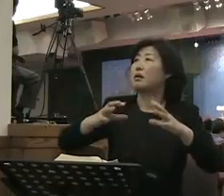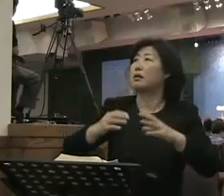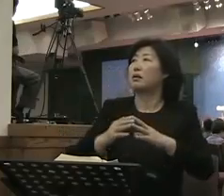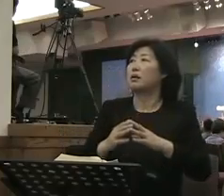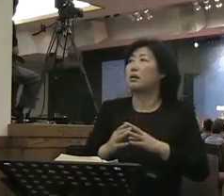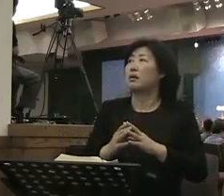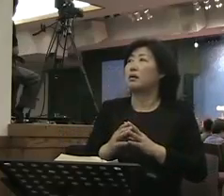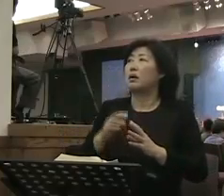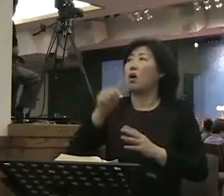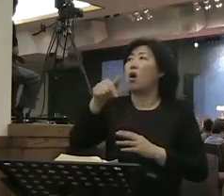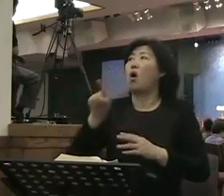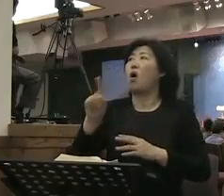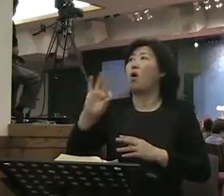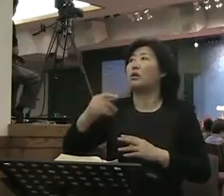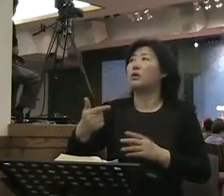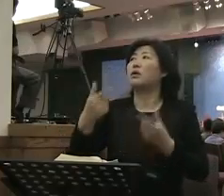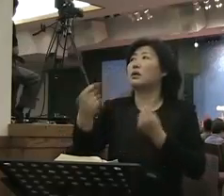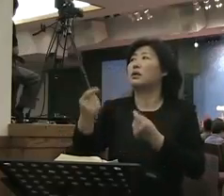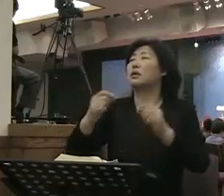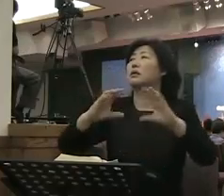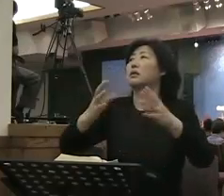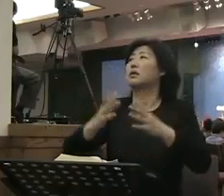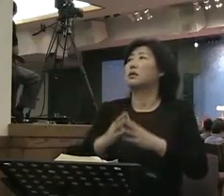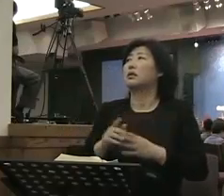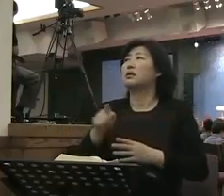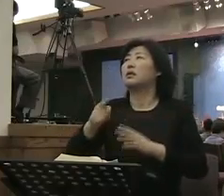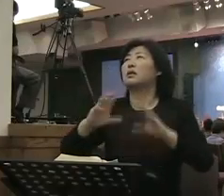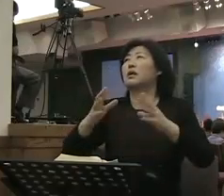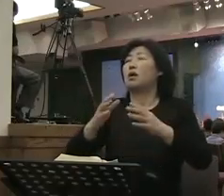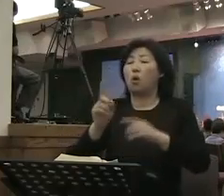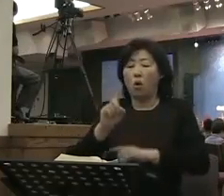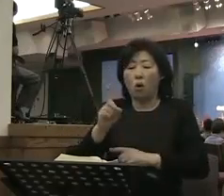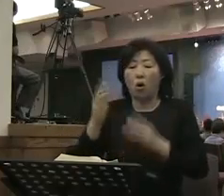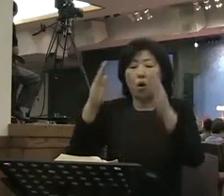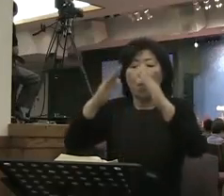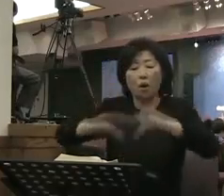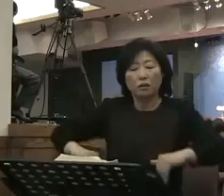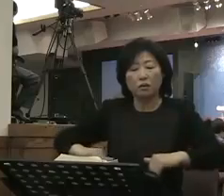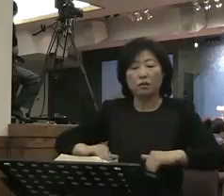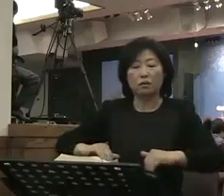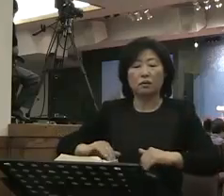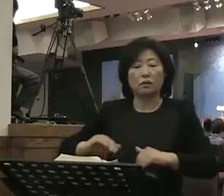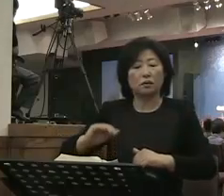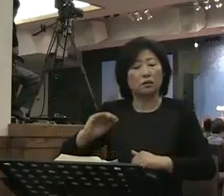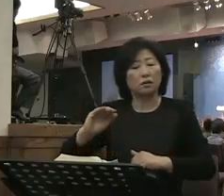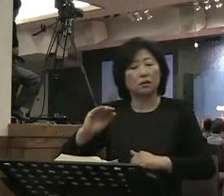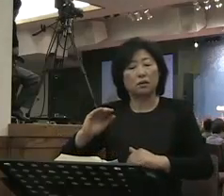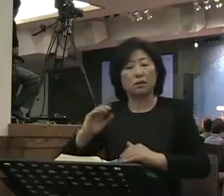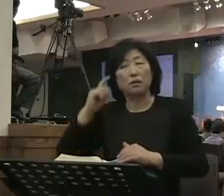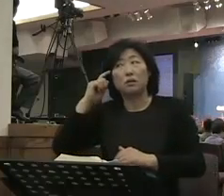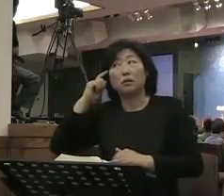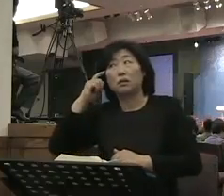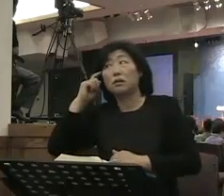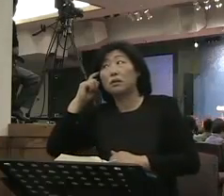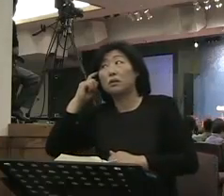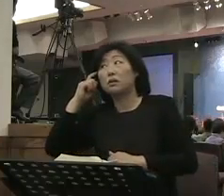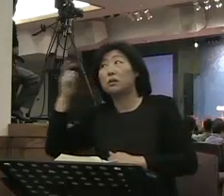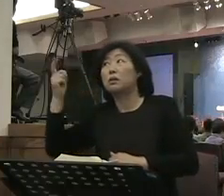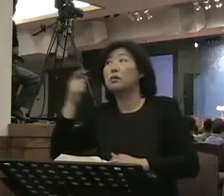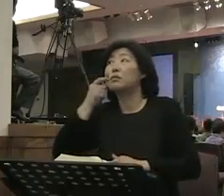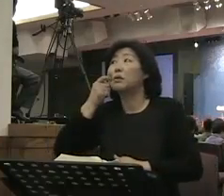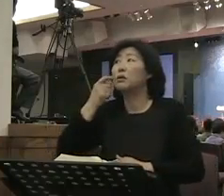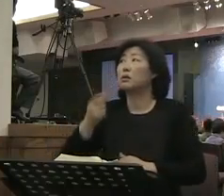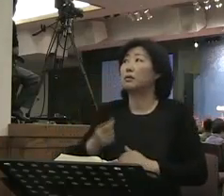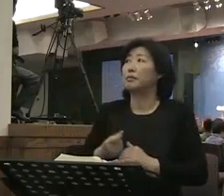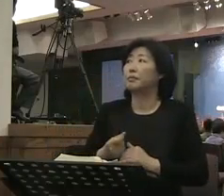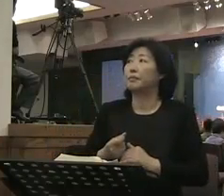같은 나라였습니다. 그 나라가 어떻게 넘어질지 우리는 상상할 수가 없는 때